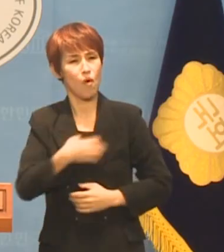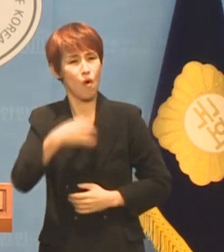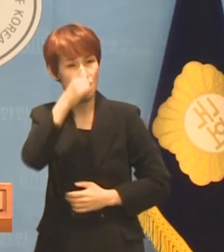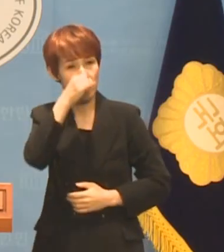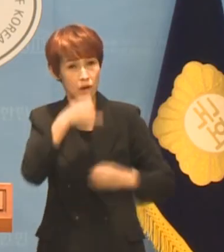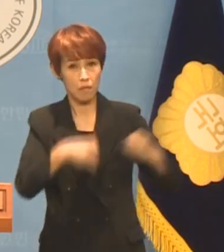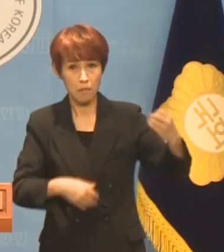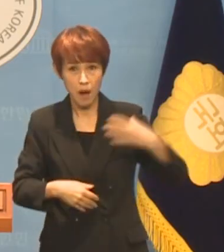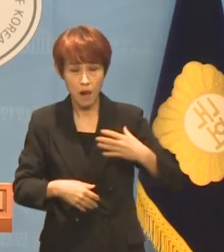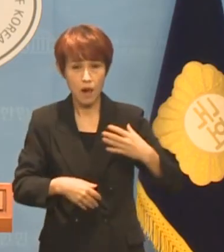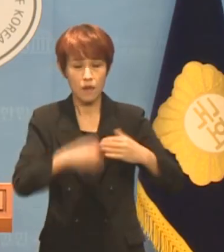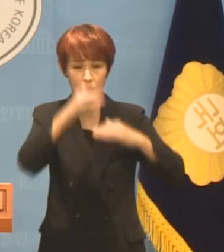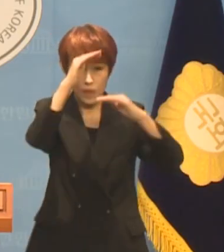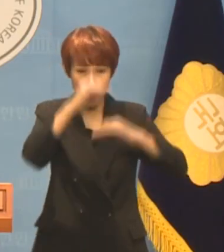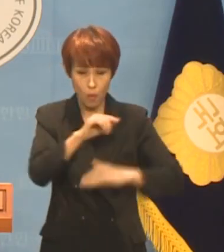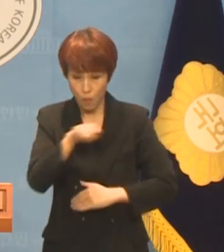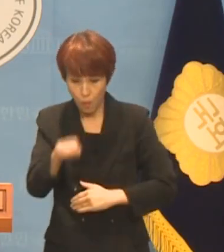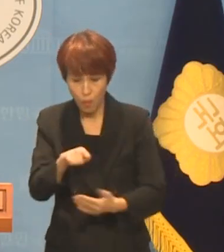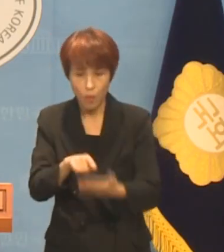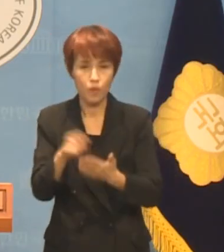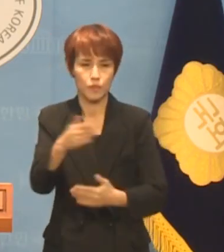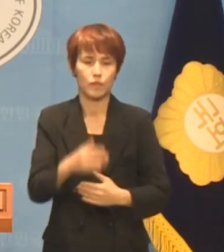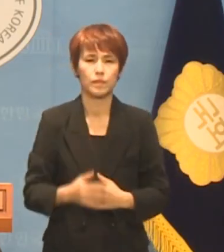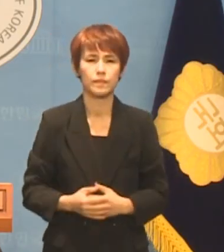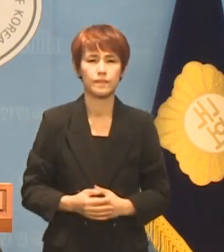않습니다. 게다가 정작